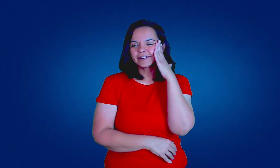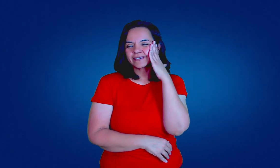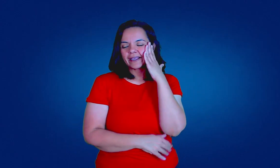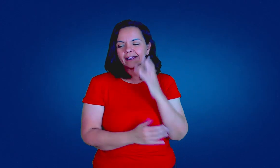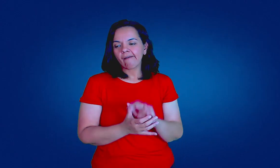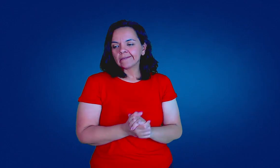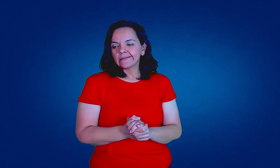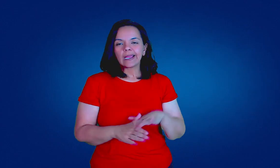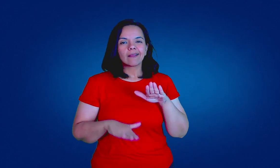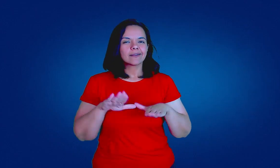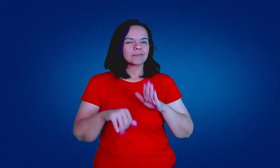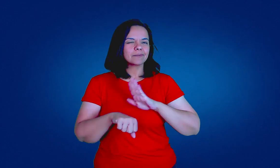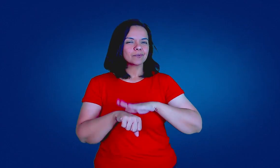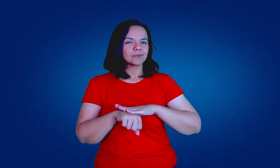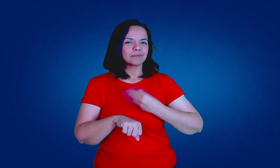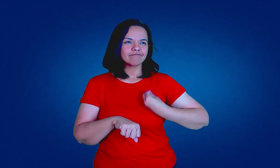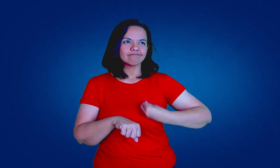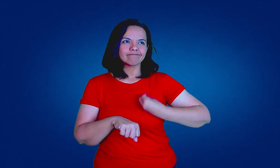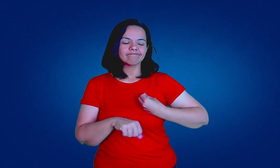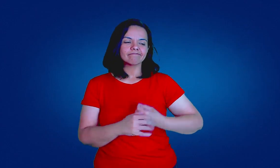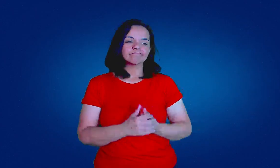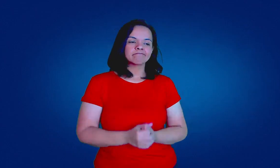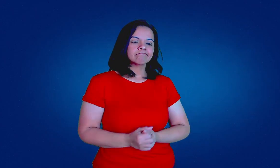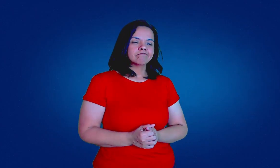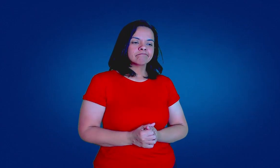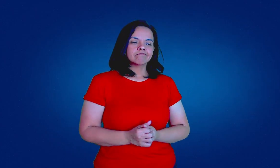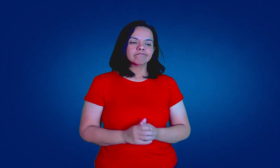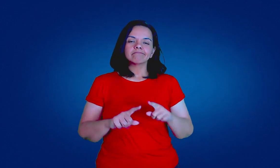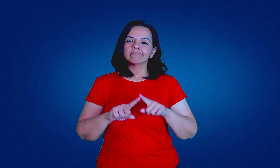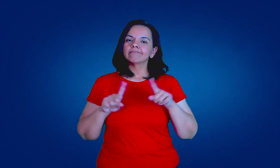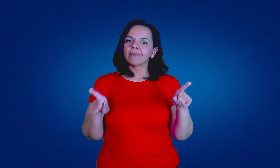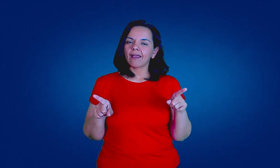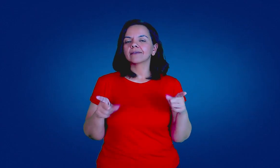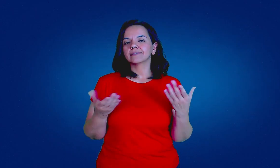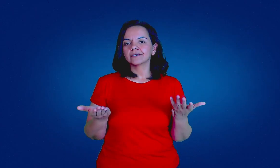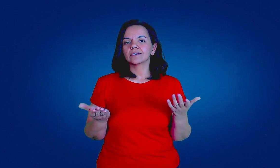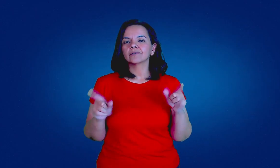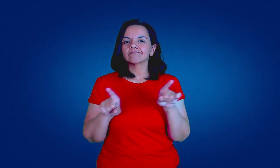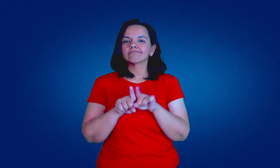Às vezes podemos encontrar dificuldade para sermos obedientes.